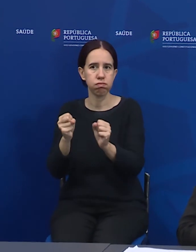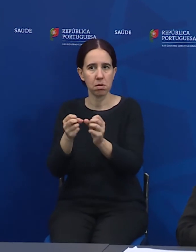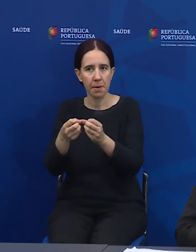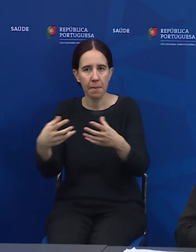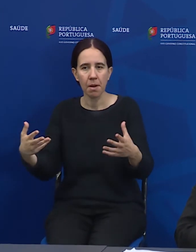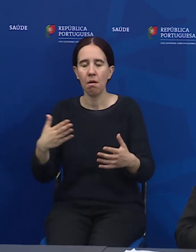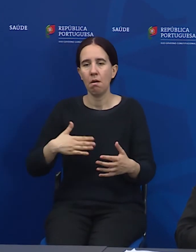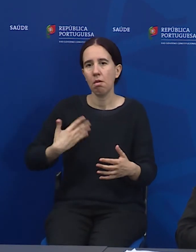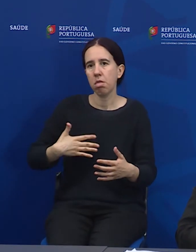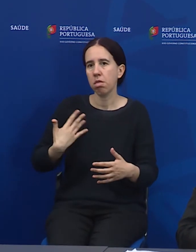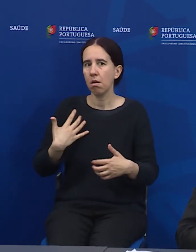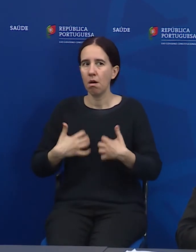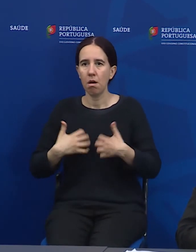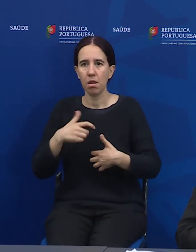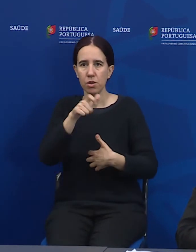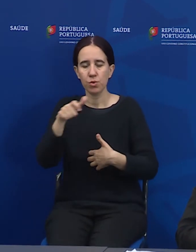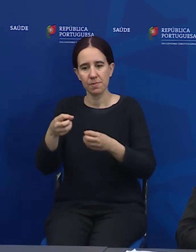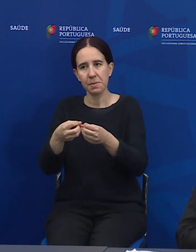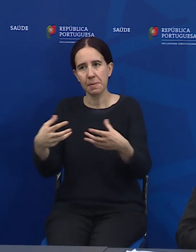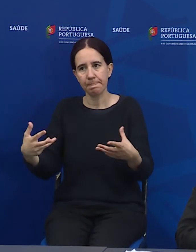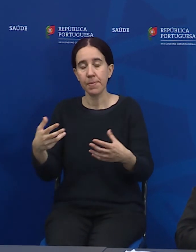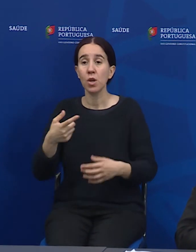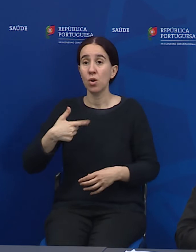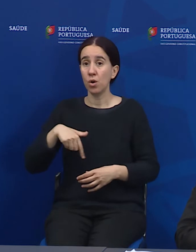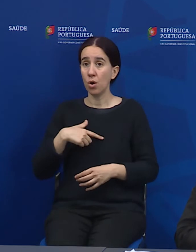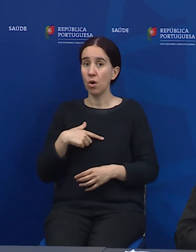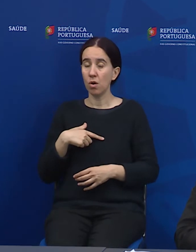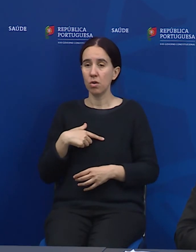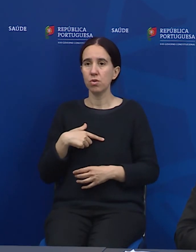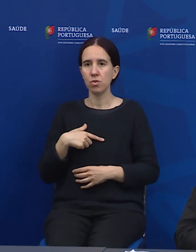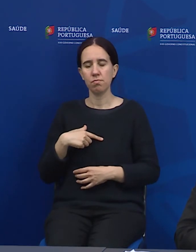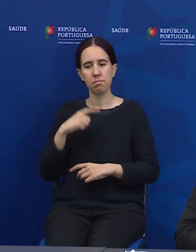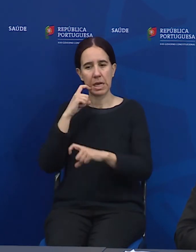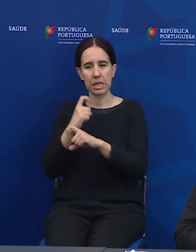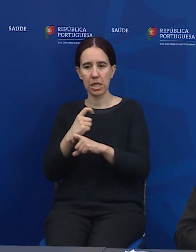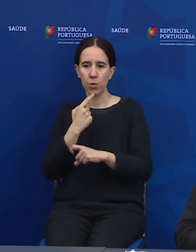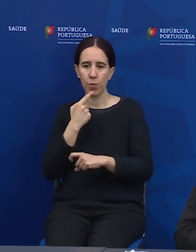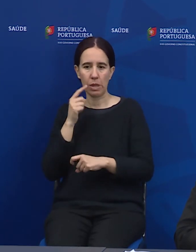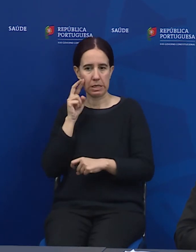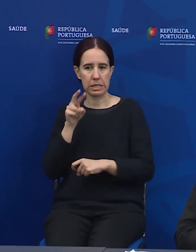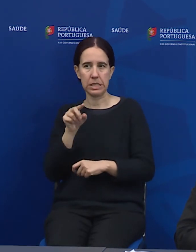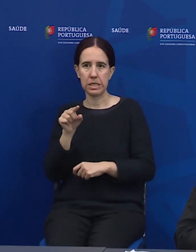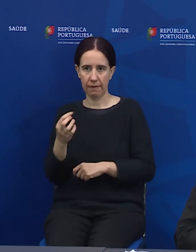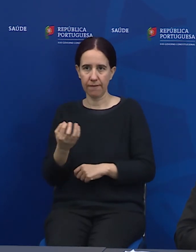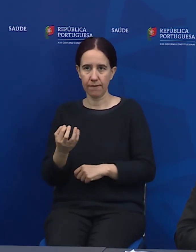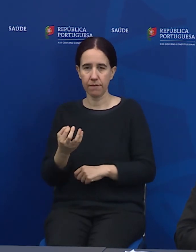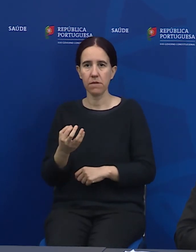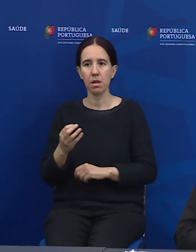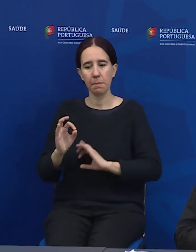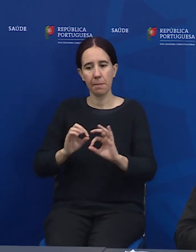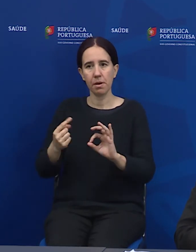aumentem os medos e os anseios das pessoas e nós estamos muito atentos a isso e queremos